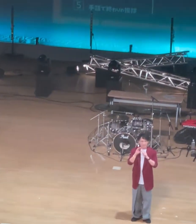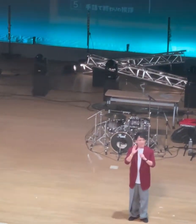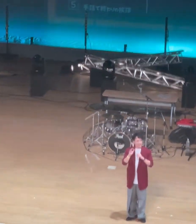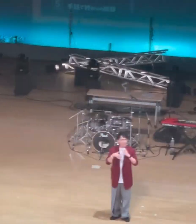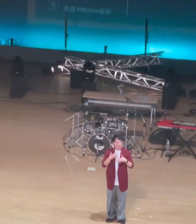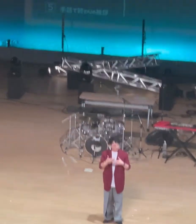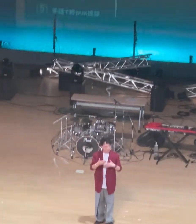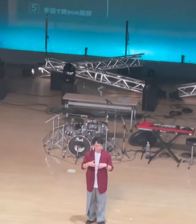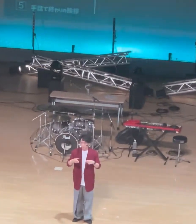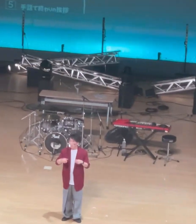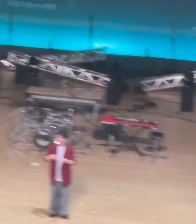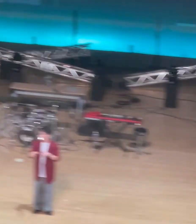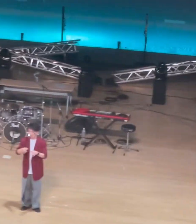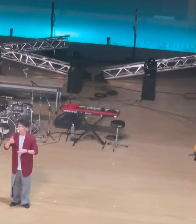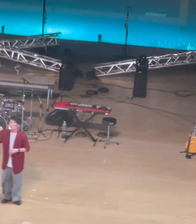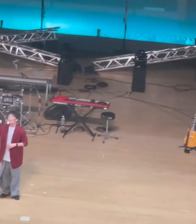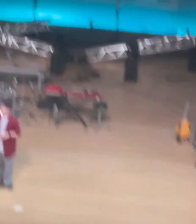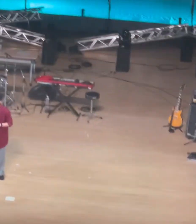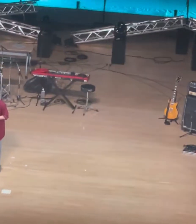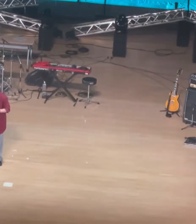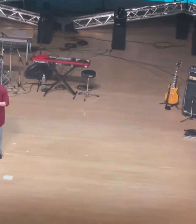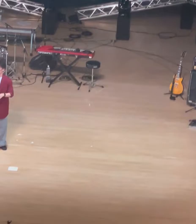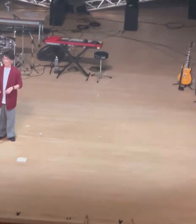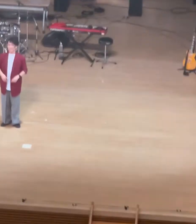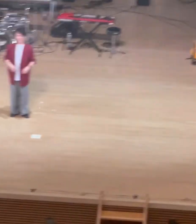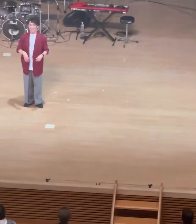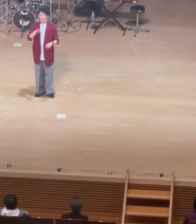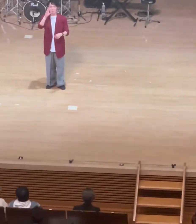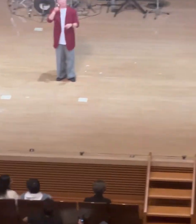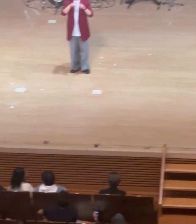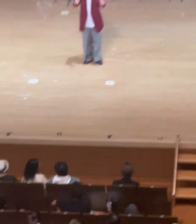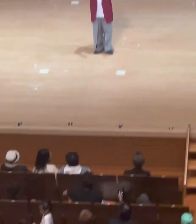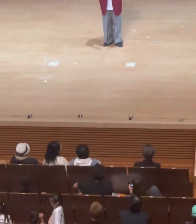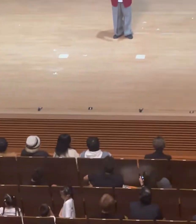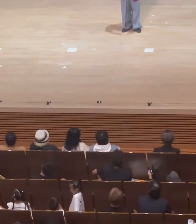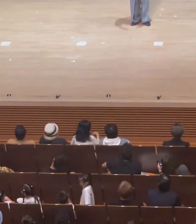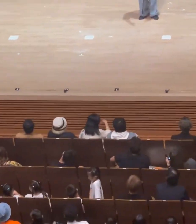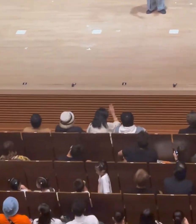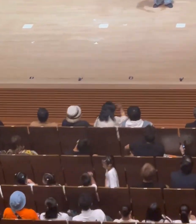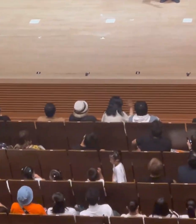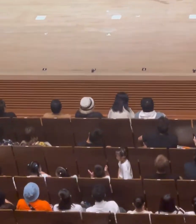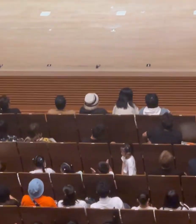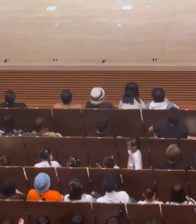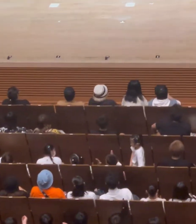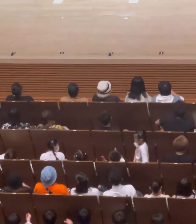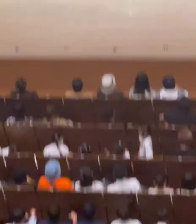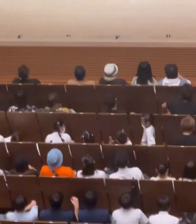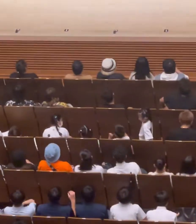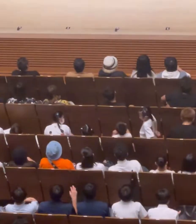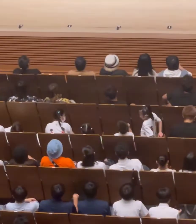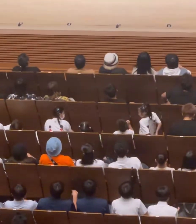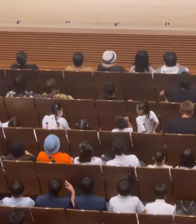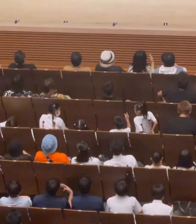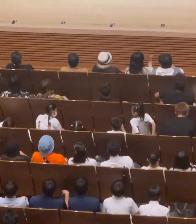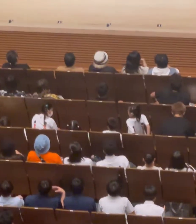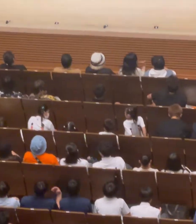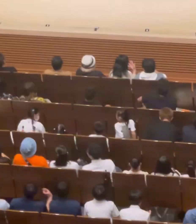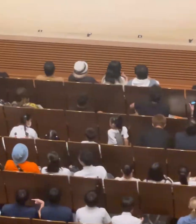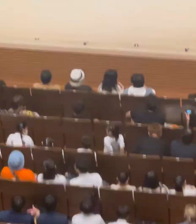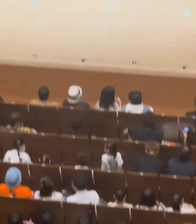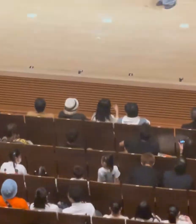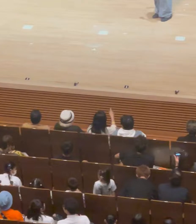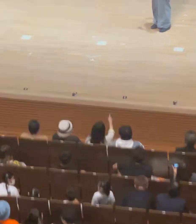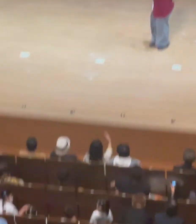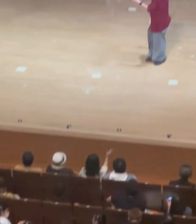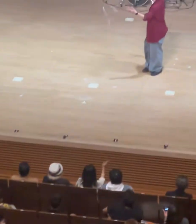いやらしい話なんですけど、物販でも売ってますのでね。ぜひね、指文字を買ってね、帰ってください。よろしくお願いします。はい、ではです